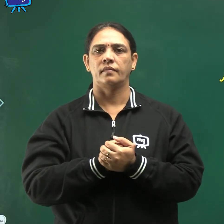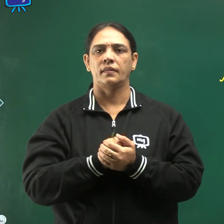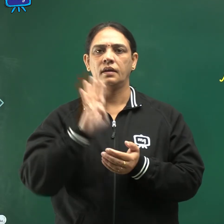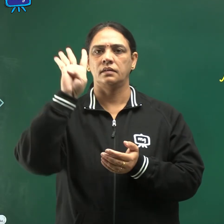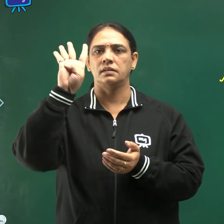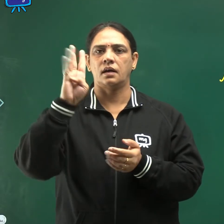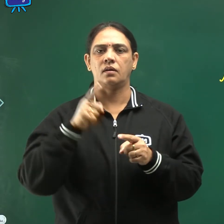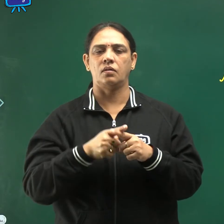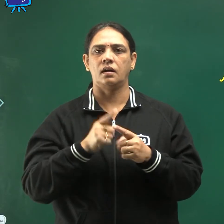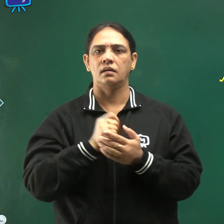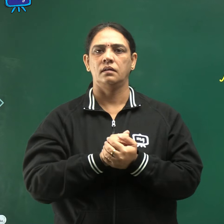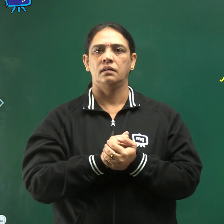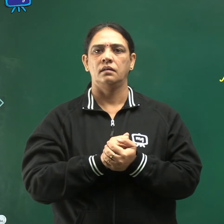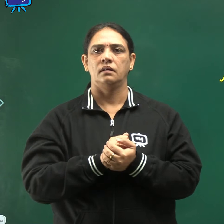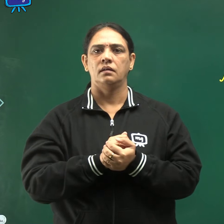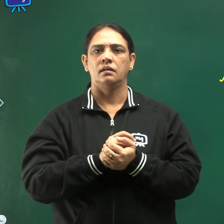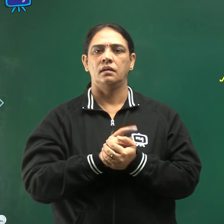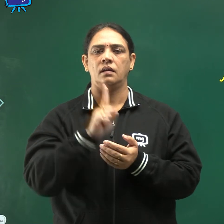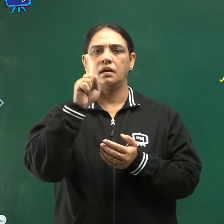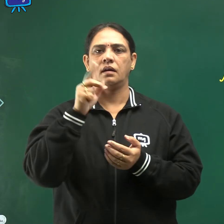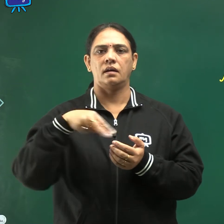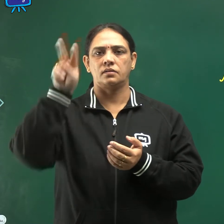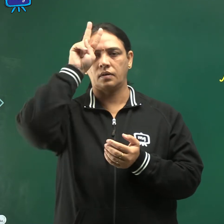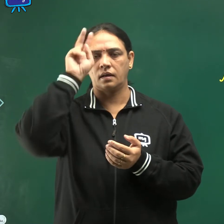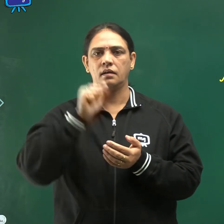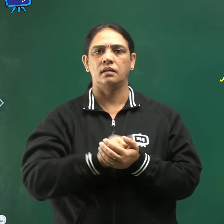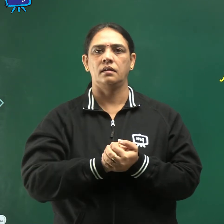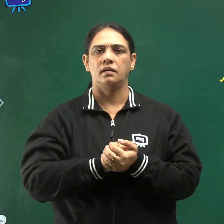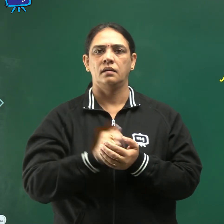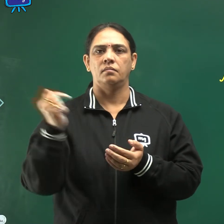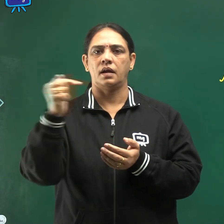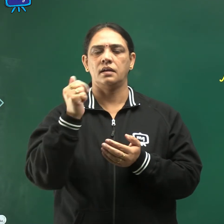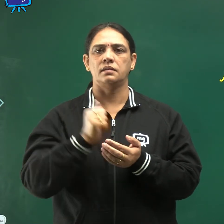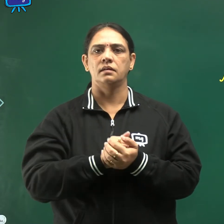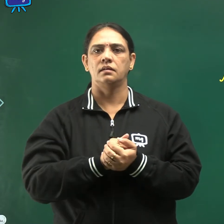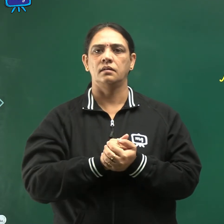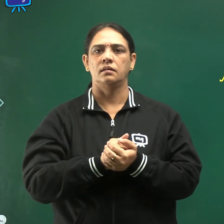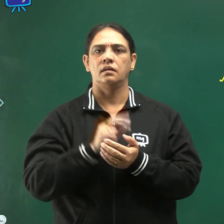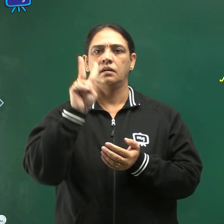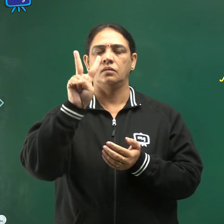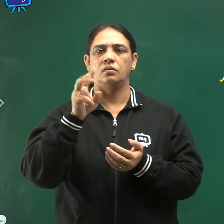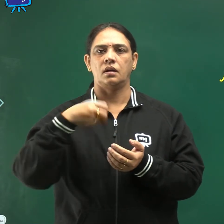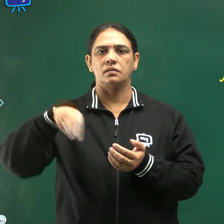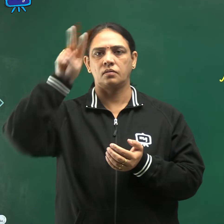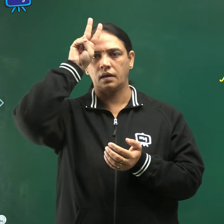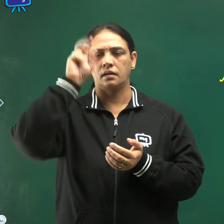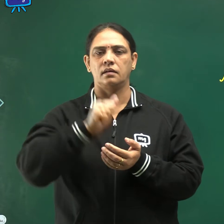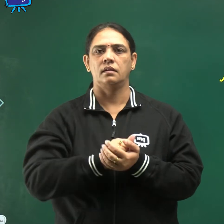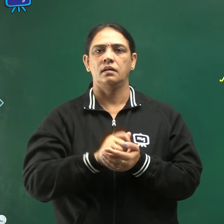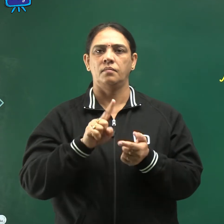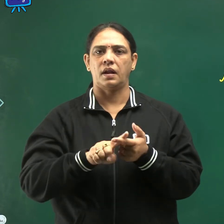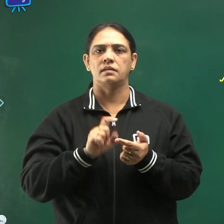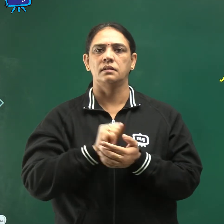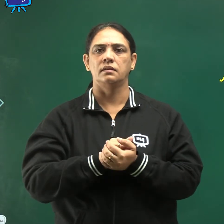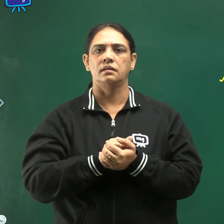4 गुणा 1 का स्क्वायर माइनस 2 का स्क्वायर